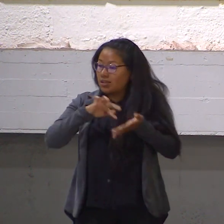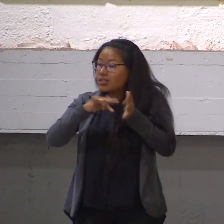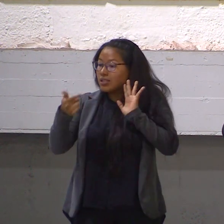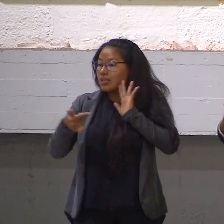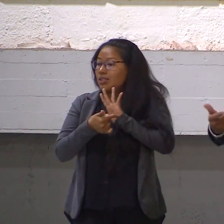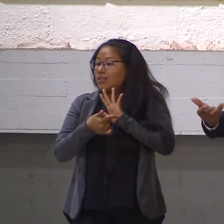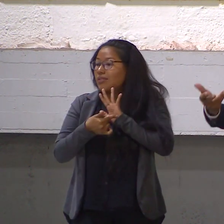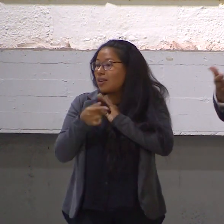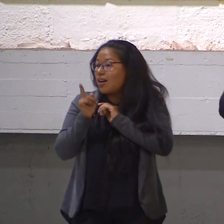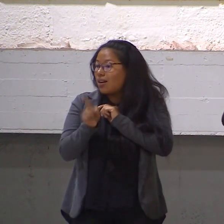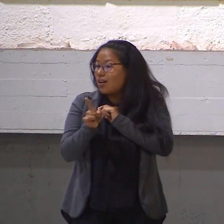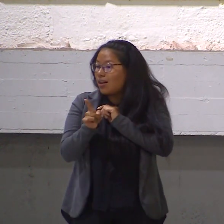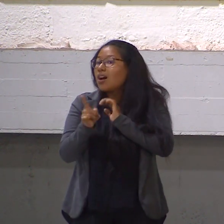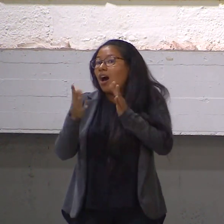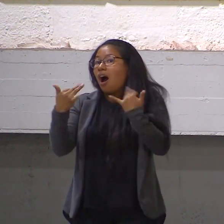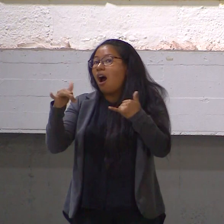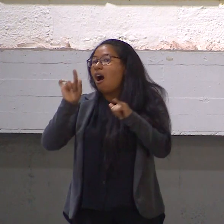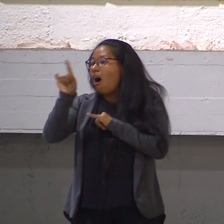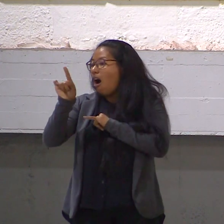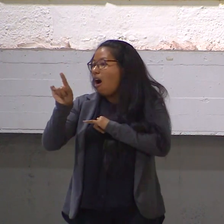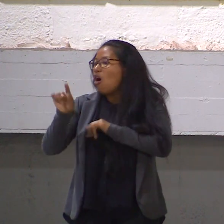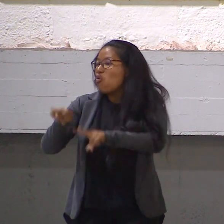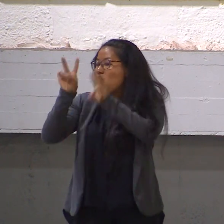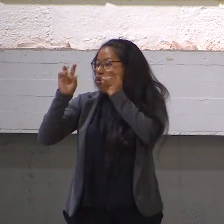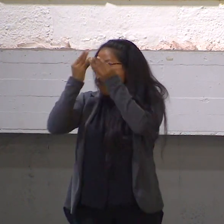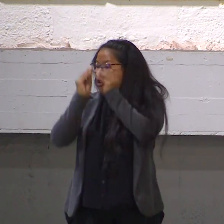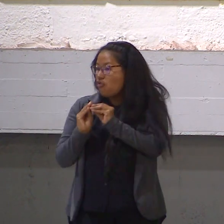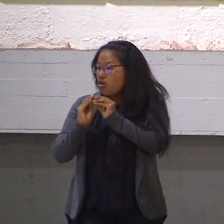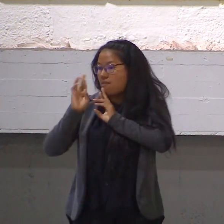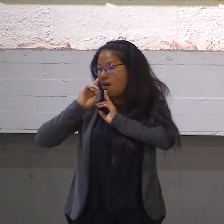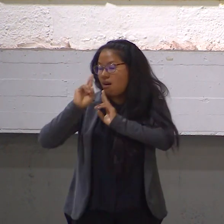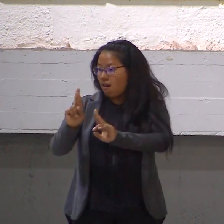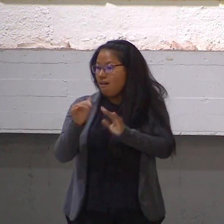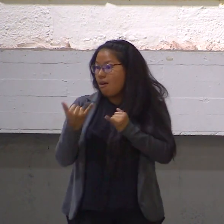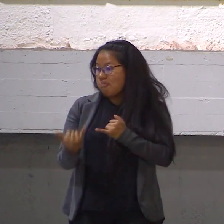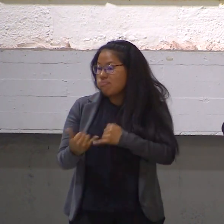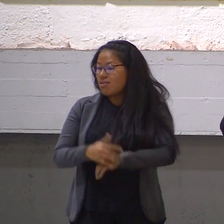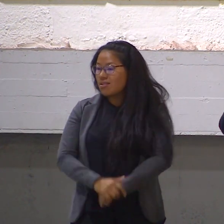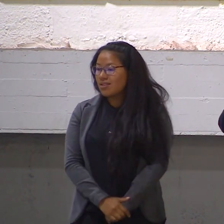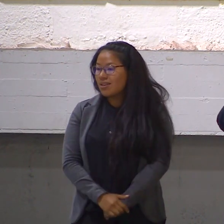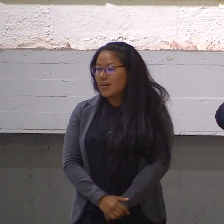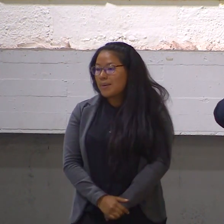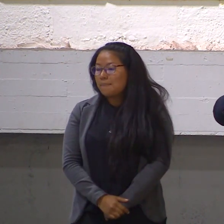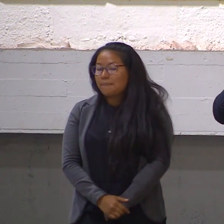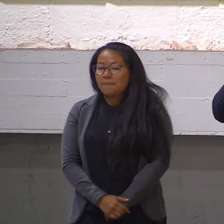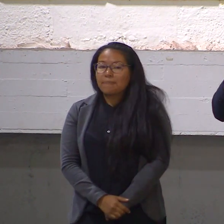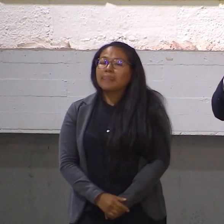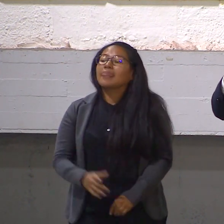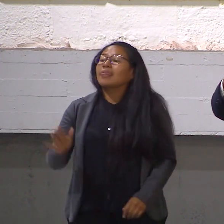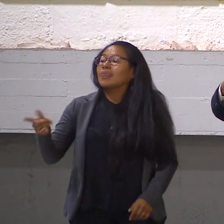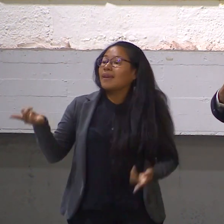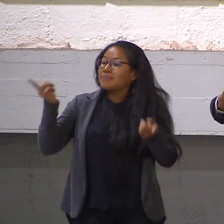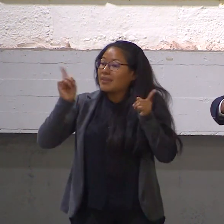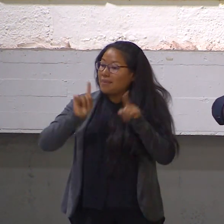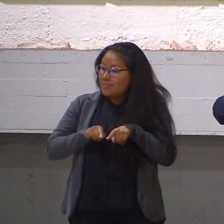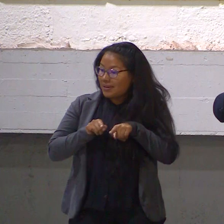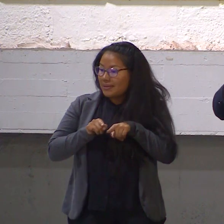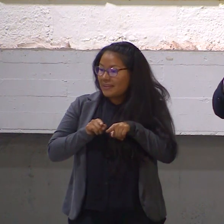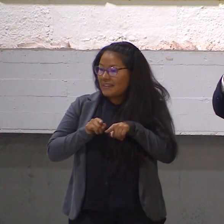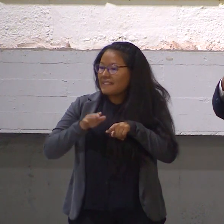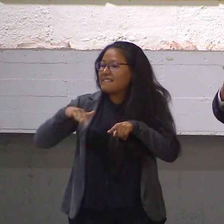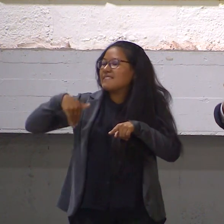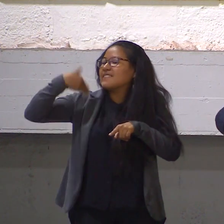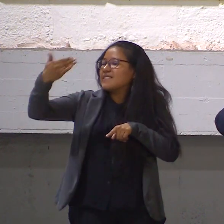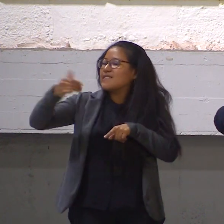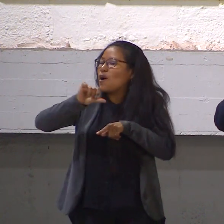que hay una nueva dimensión acá de reconocimiento y posterior a ellos vienen las